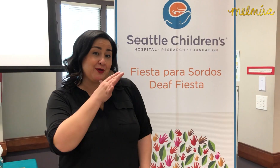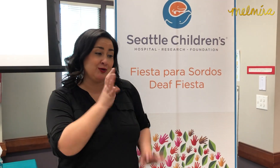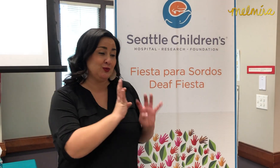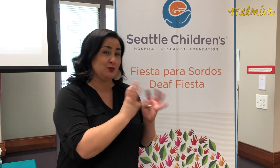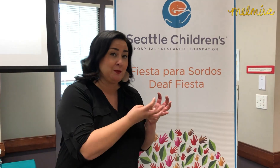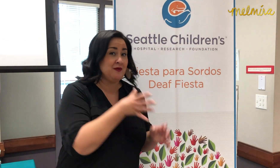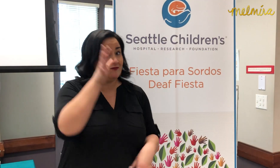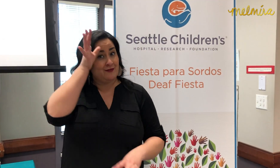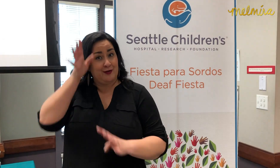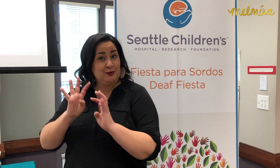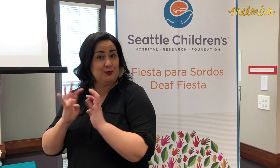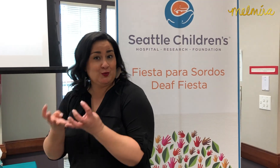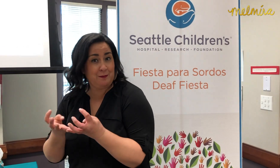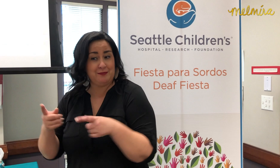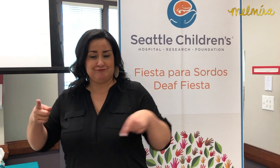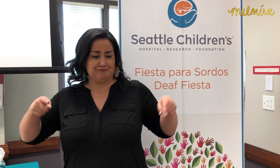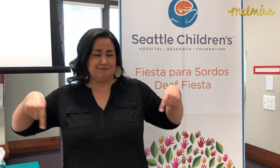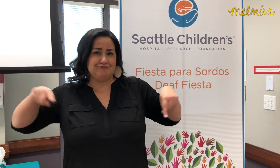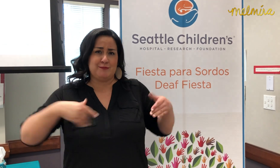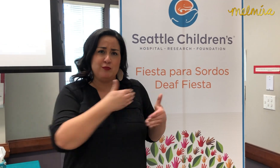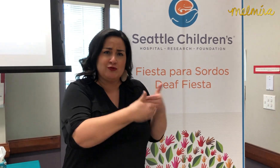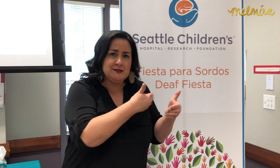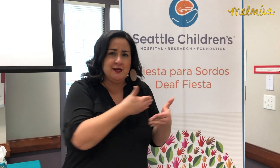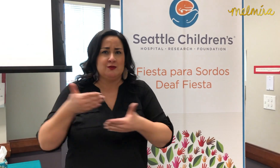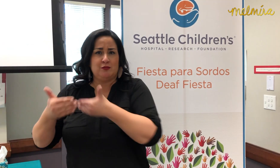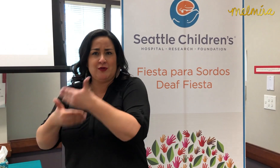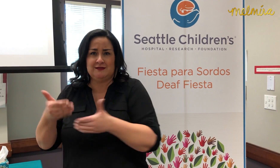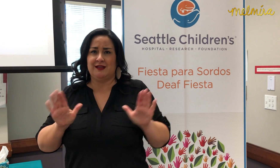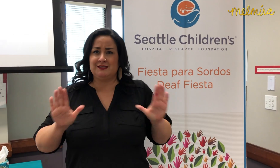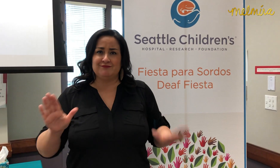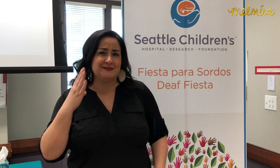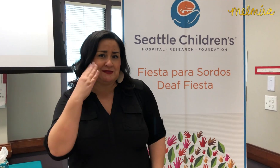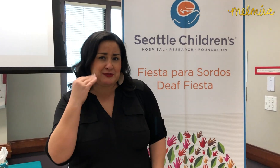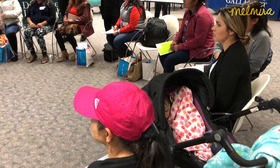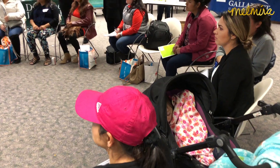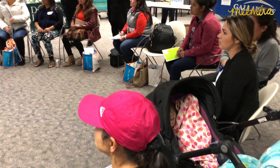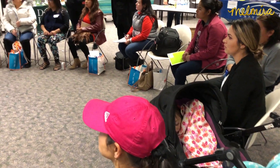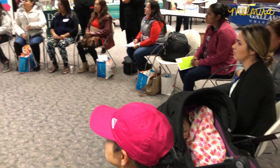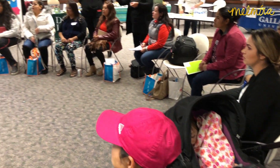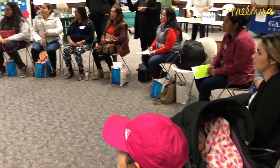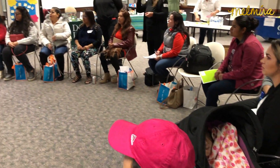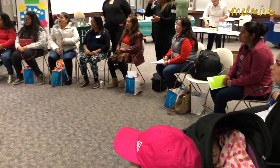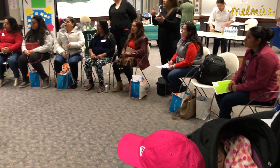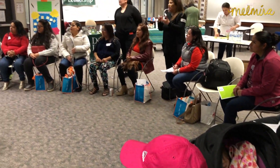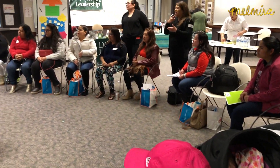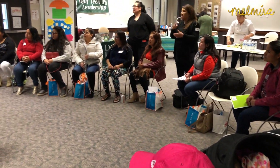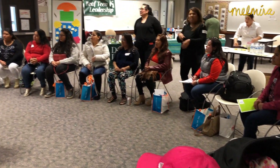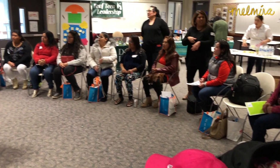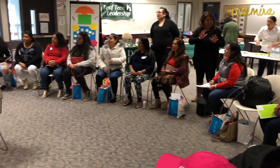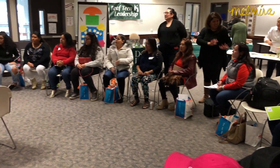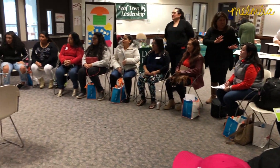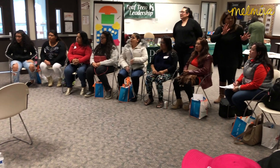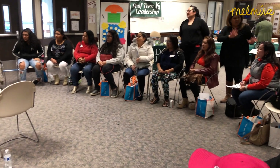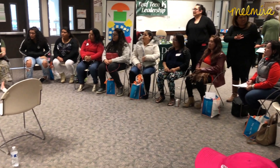Tiene ella 22. Y yo pasaba. Siempre la dejamos jugar con todos. Durante